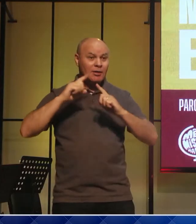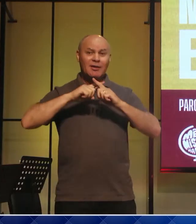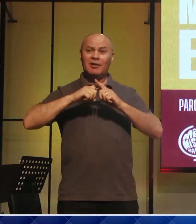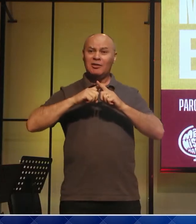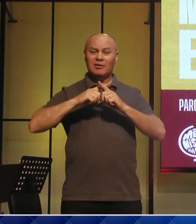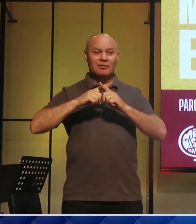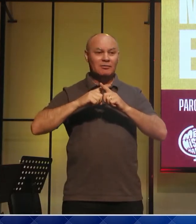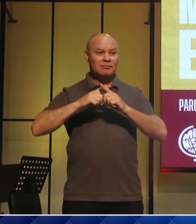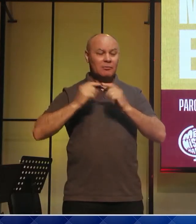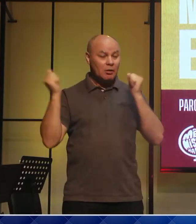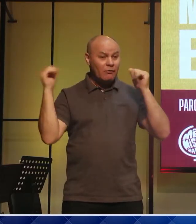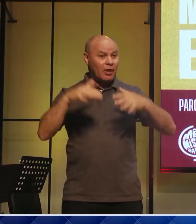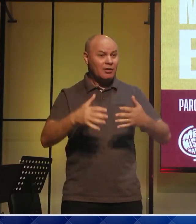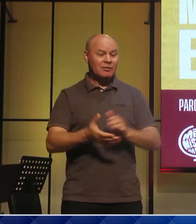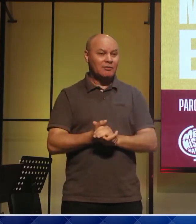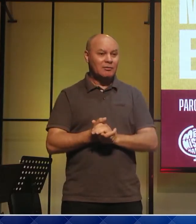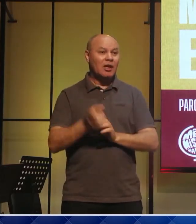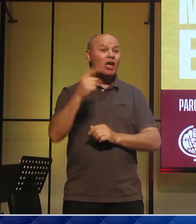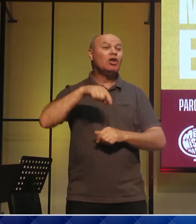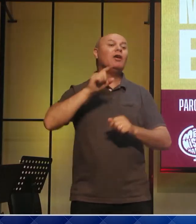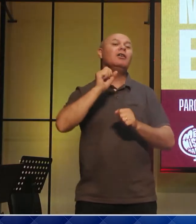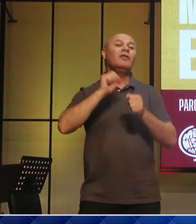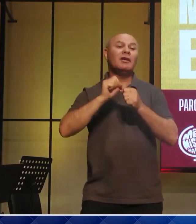E a igreja precisa ser um lugar de abraço.